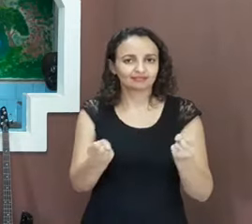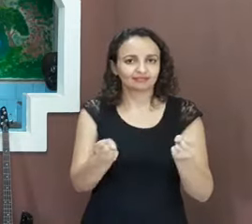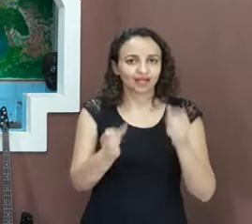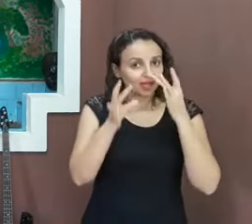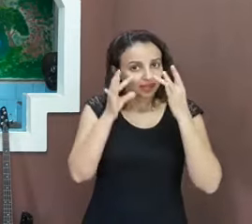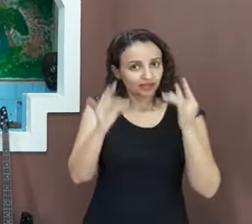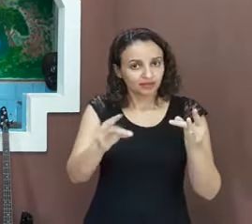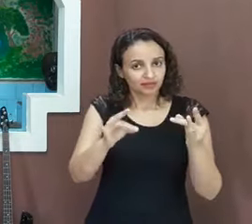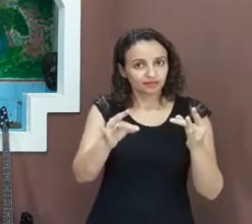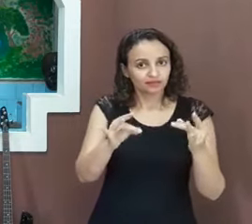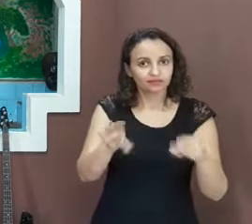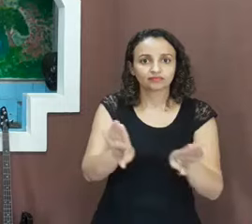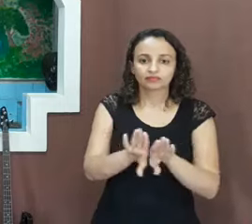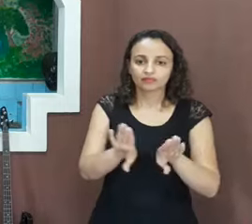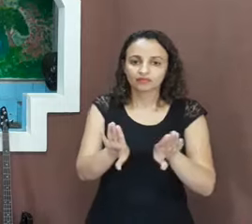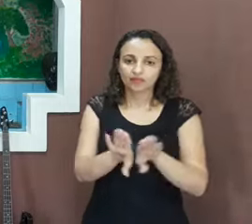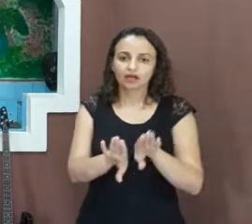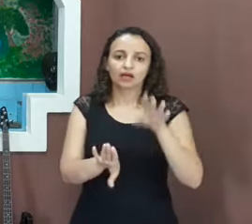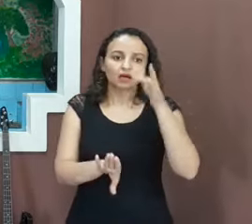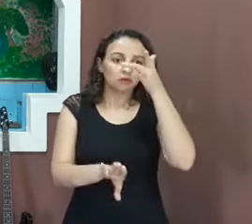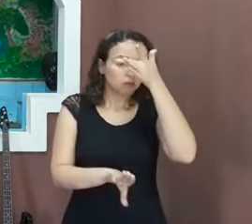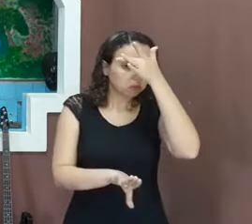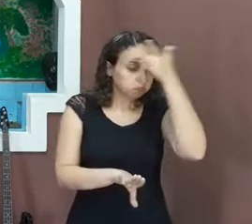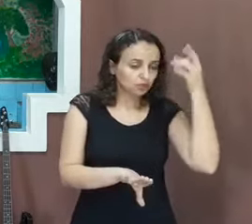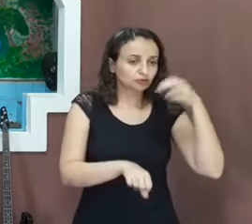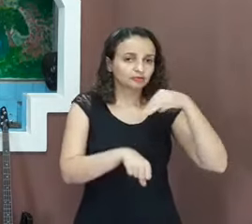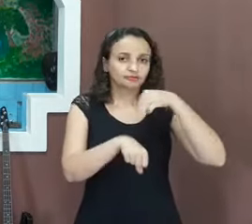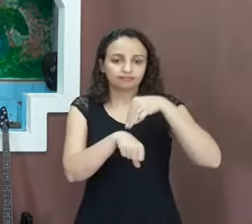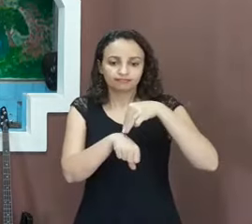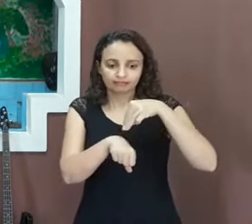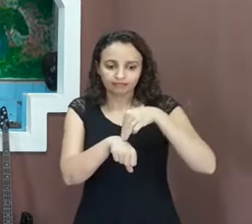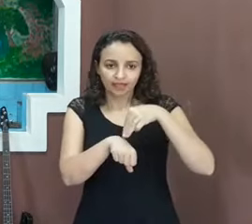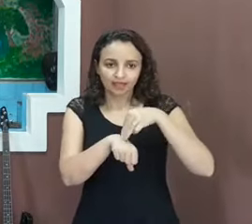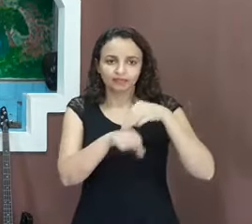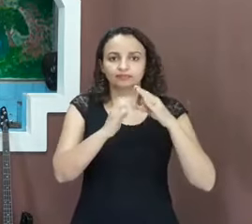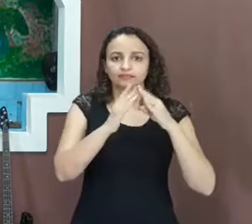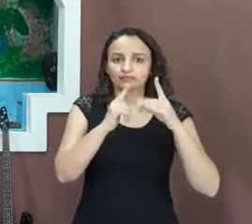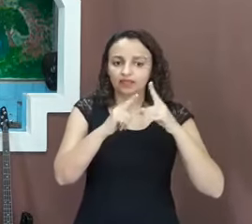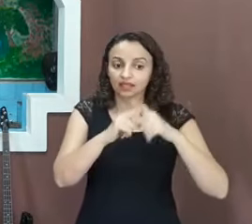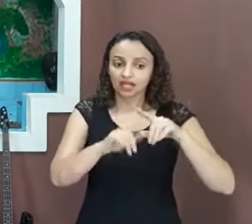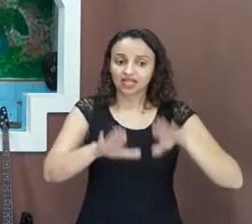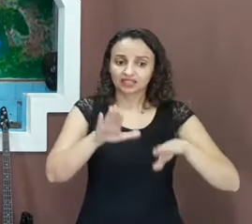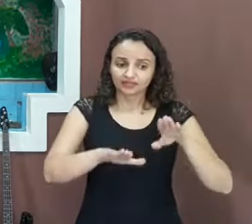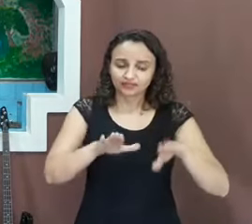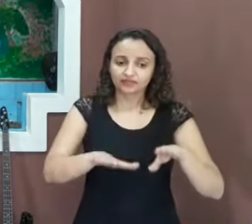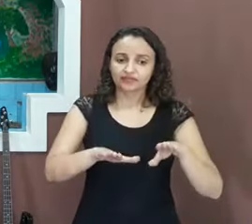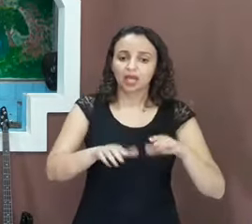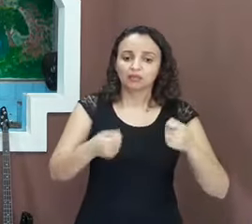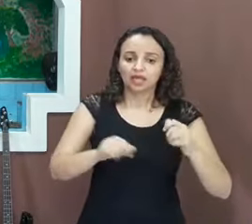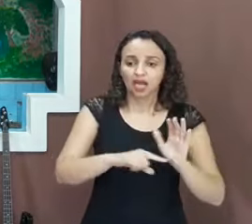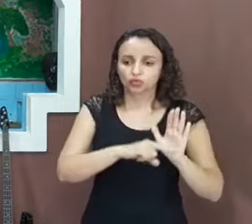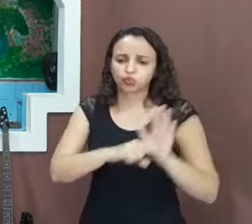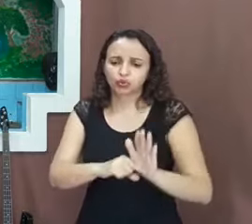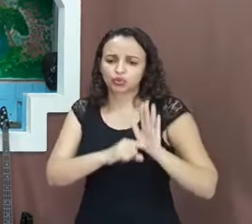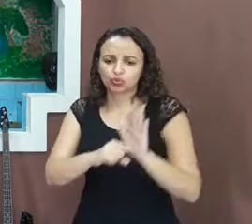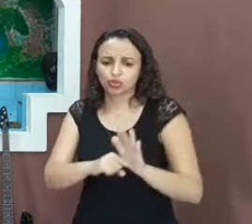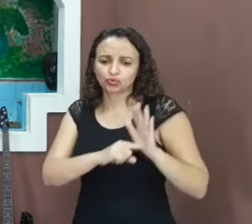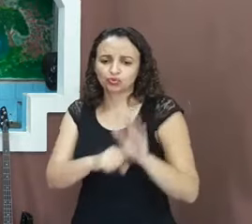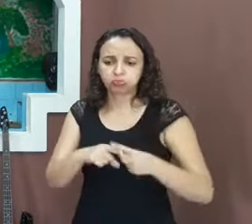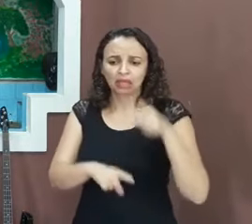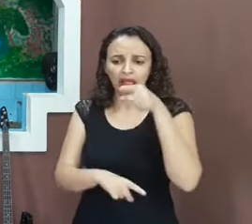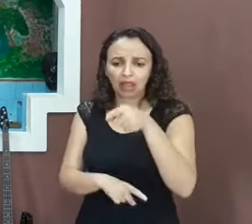ser motivos de peso aos membros da igreja. O trabalho honesto e vida decente